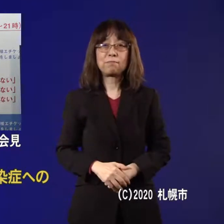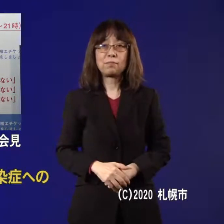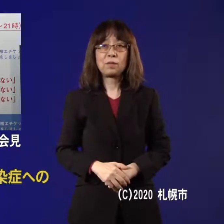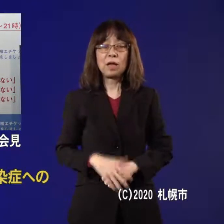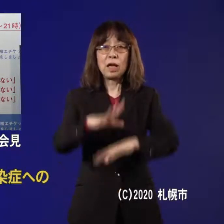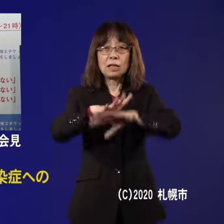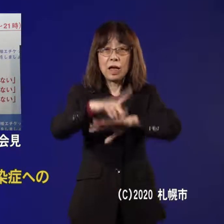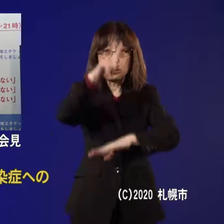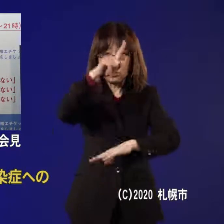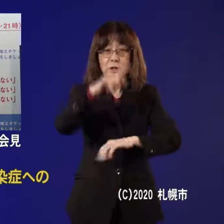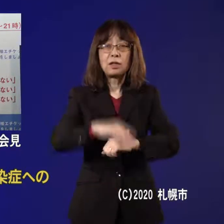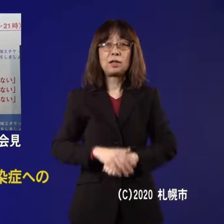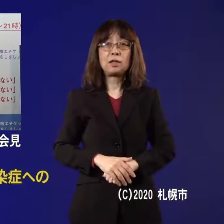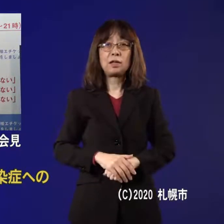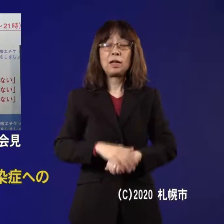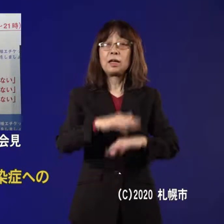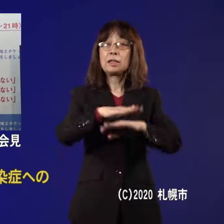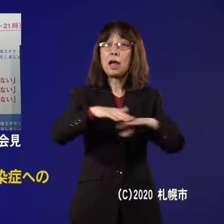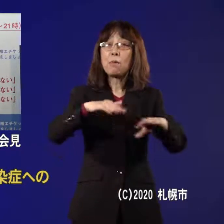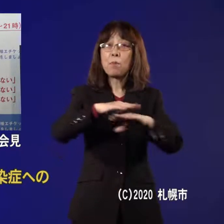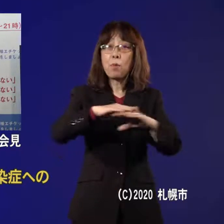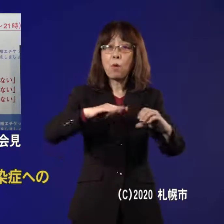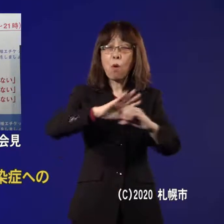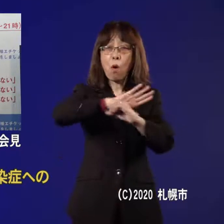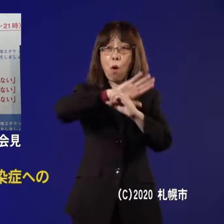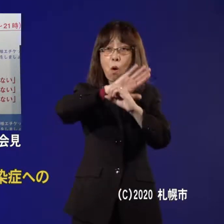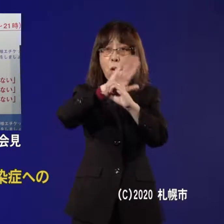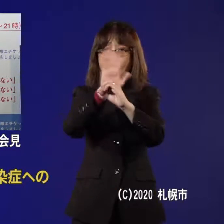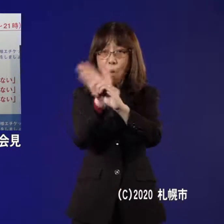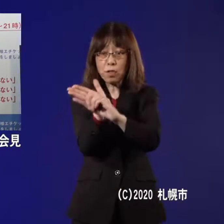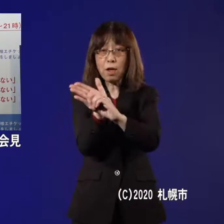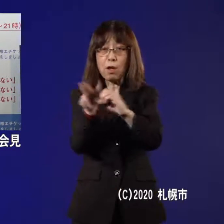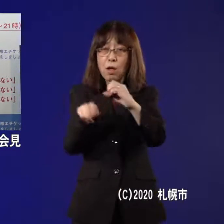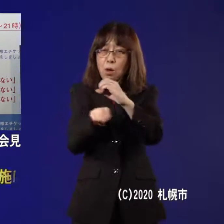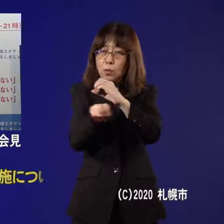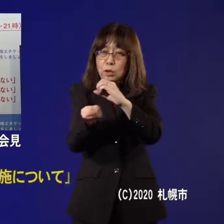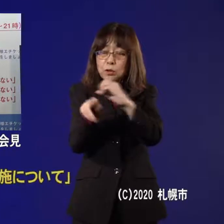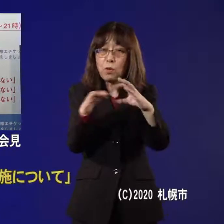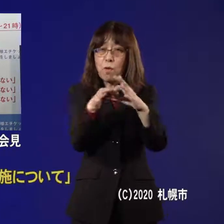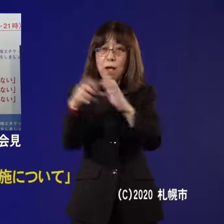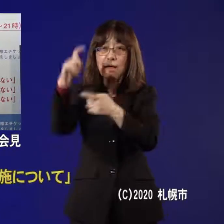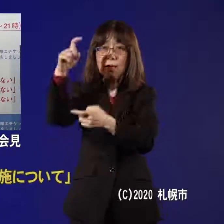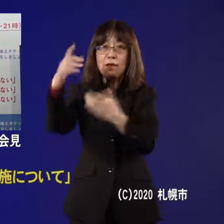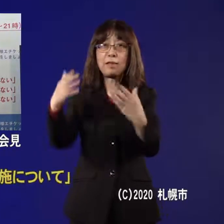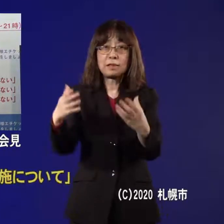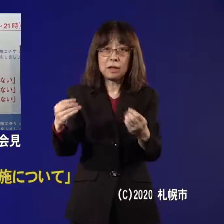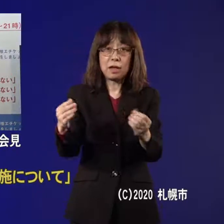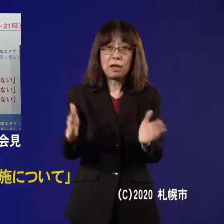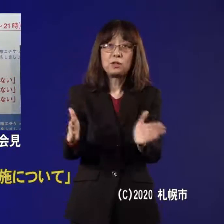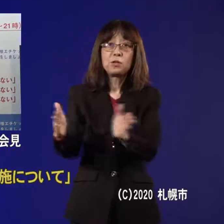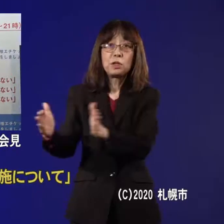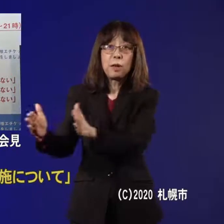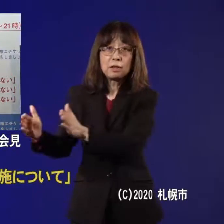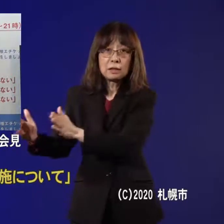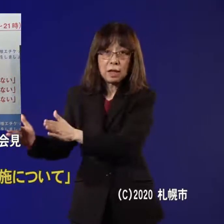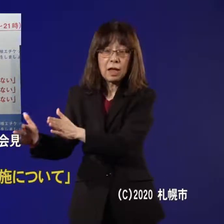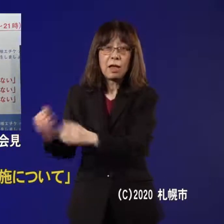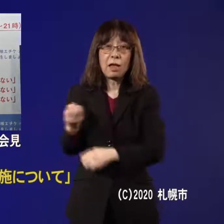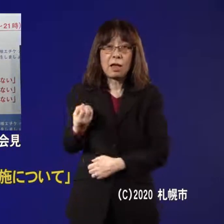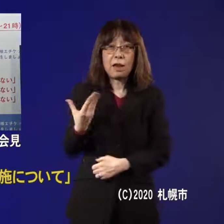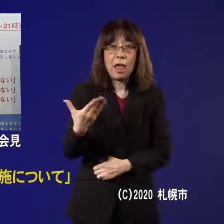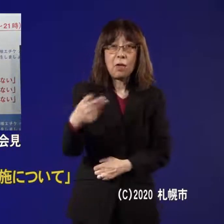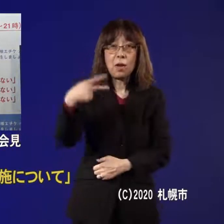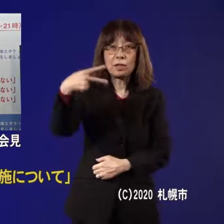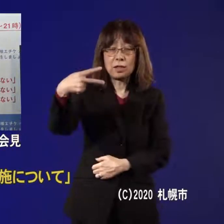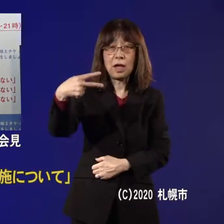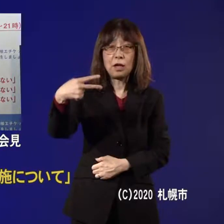まず最初にコロナウイルスの関係であります。続きまして、令和2年の国勢